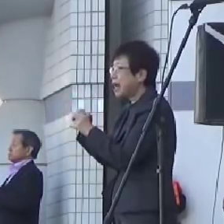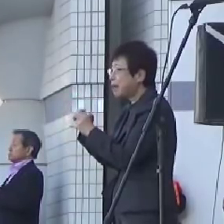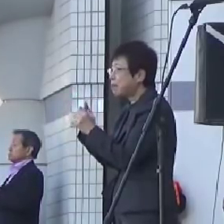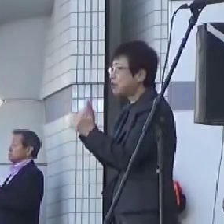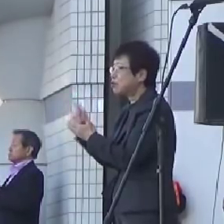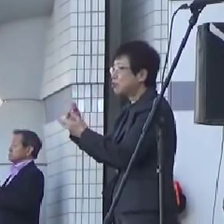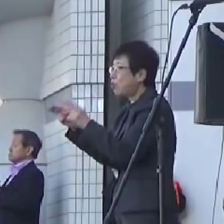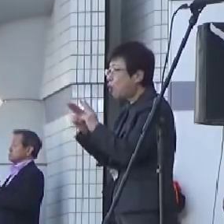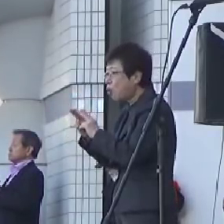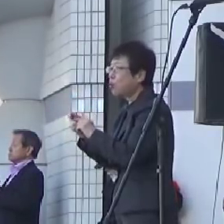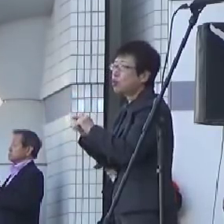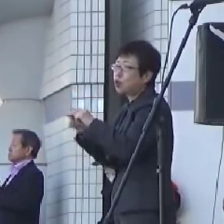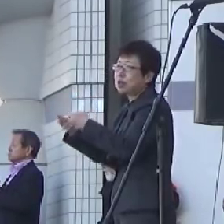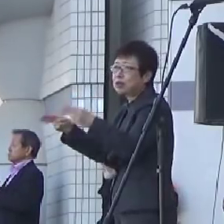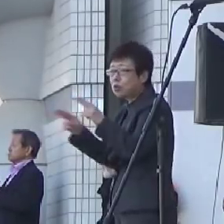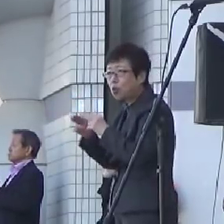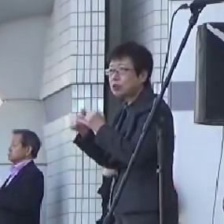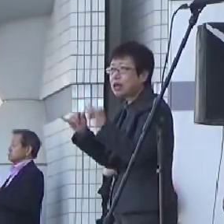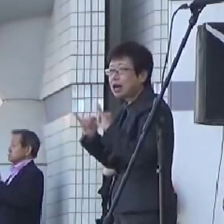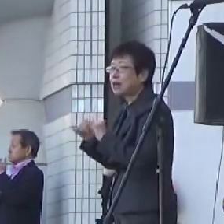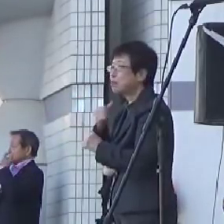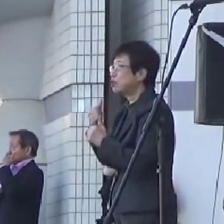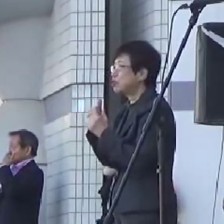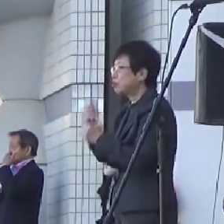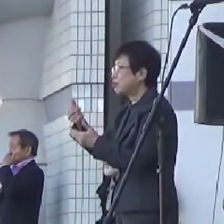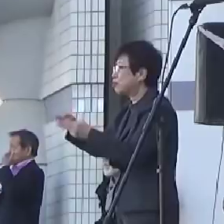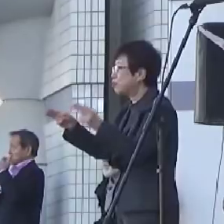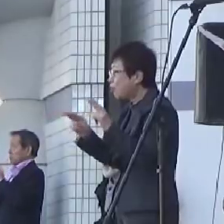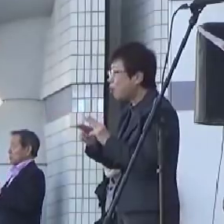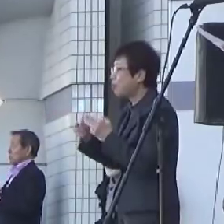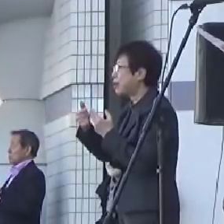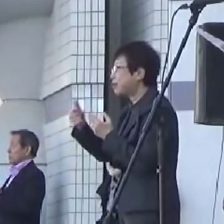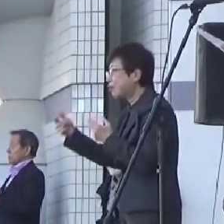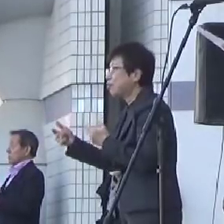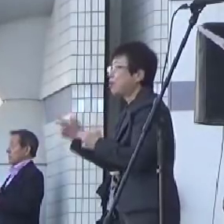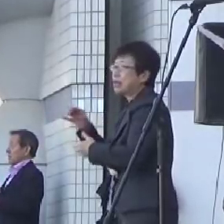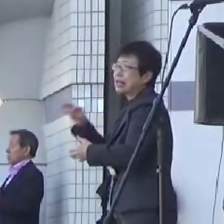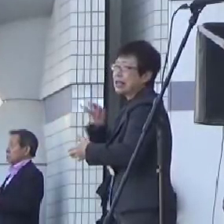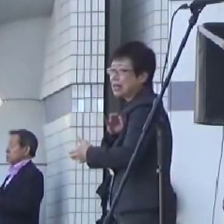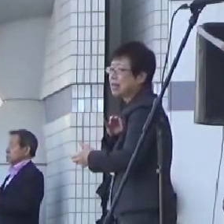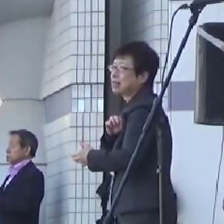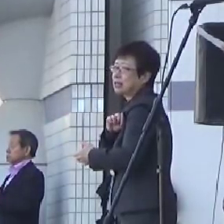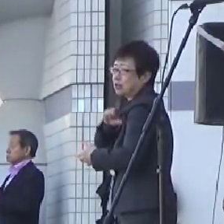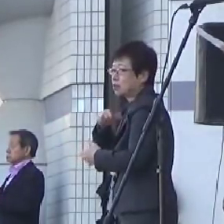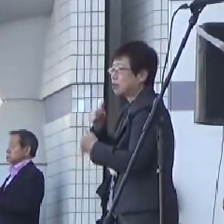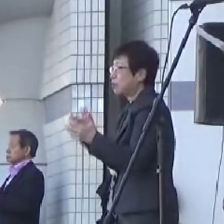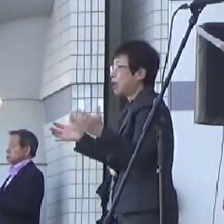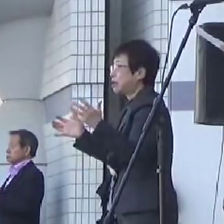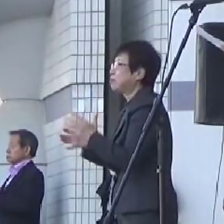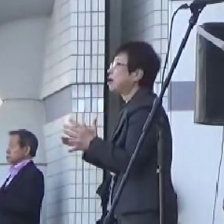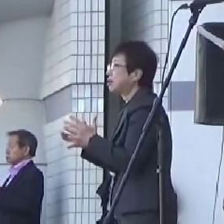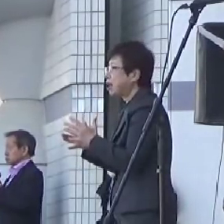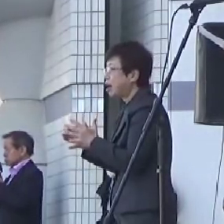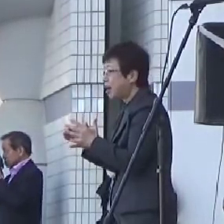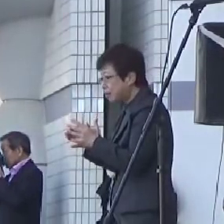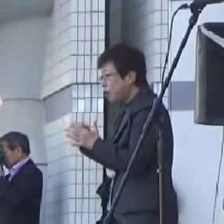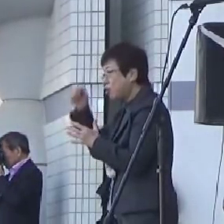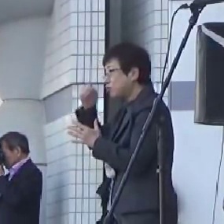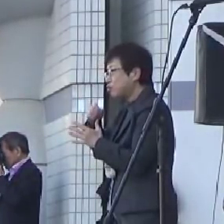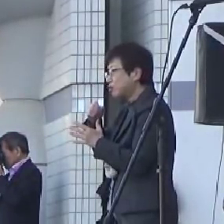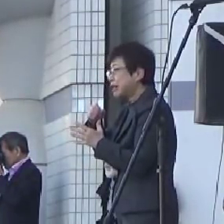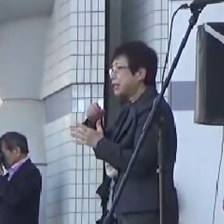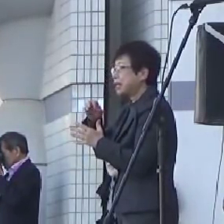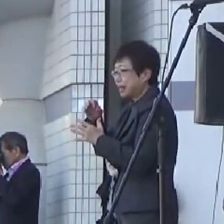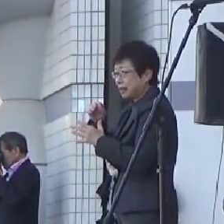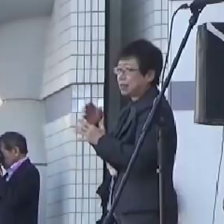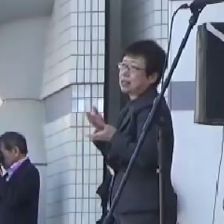産党、社会民主党、自由党のほか無所属の議員有志によって衆議院に提出され